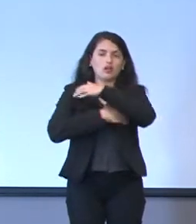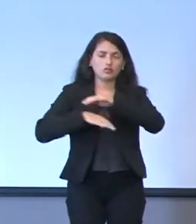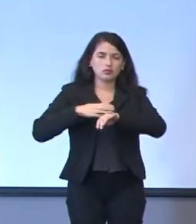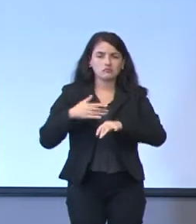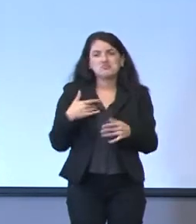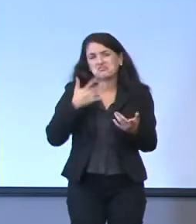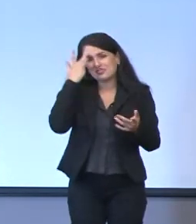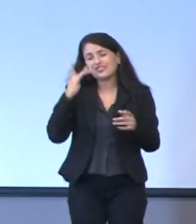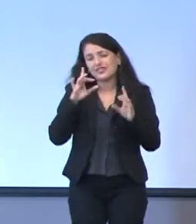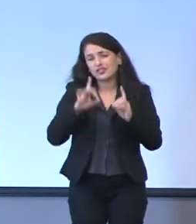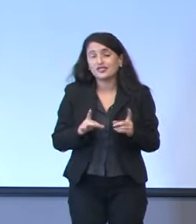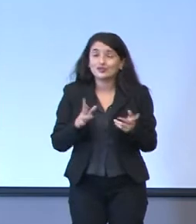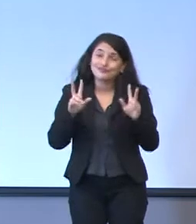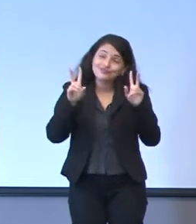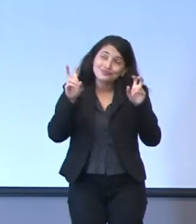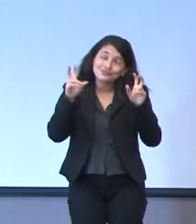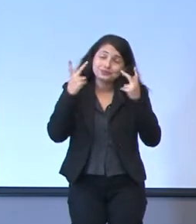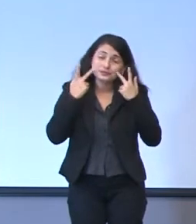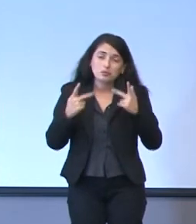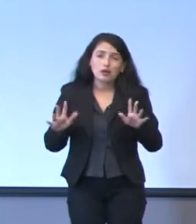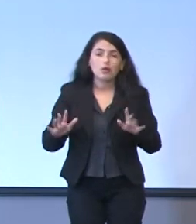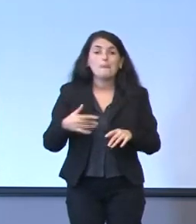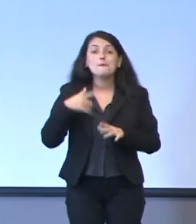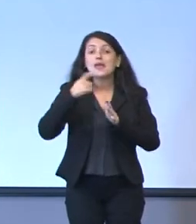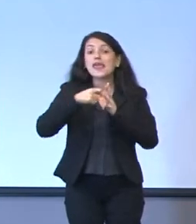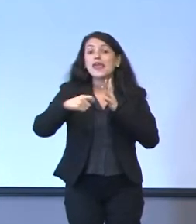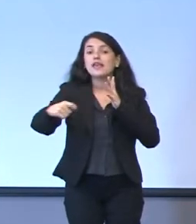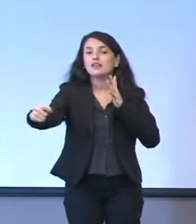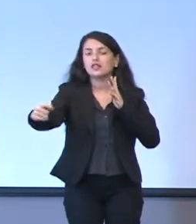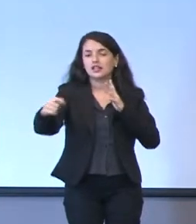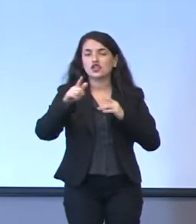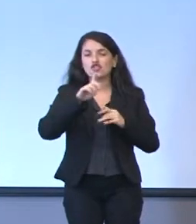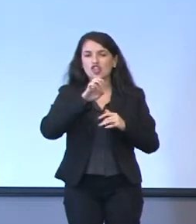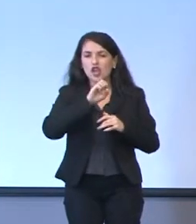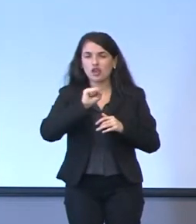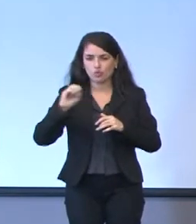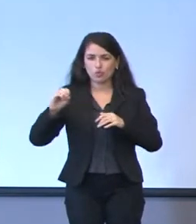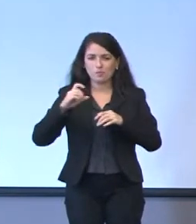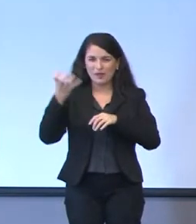normal. E eu ficaria muitos meses com esse gesso.